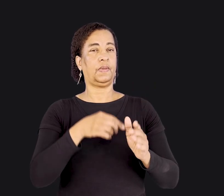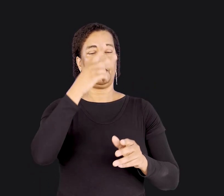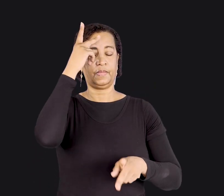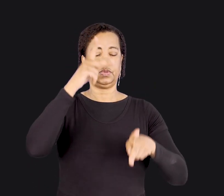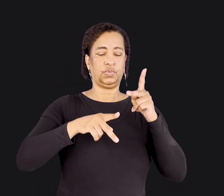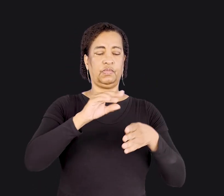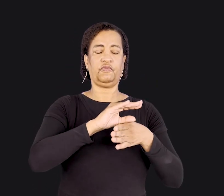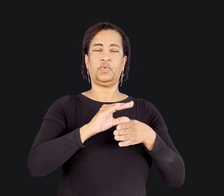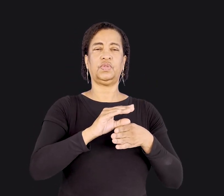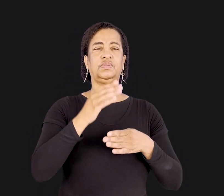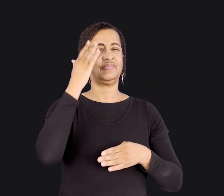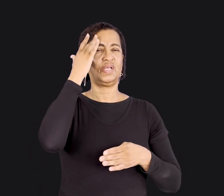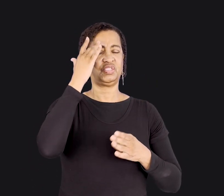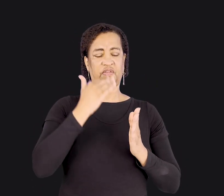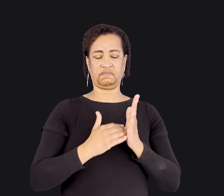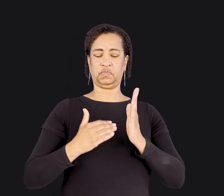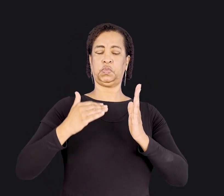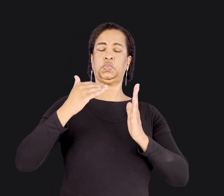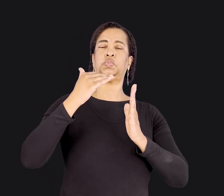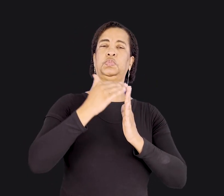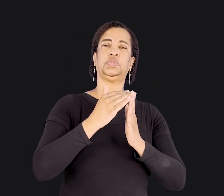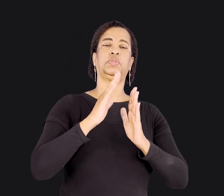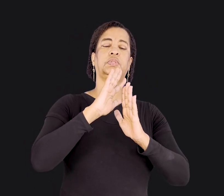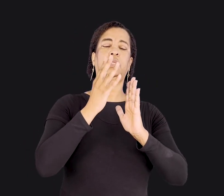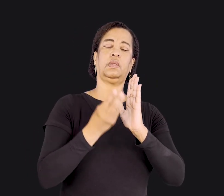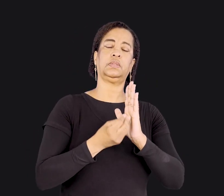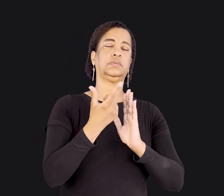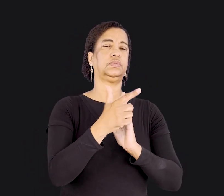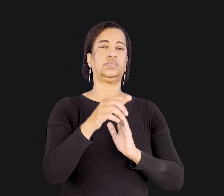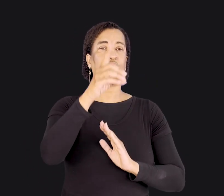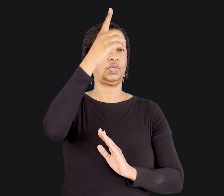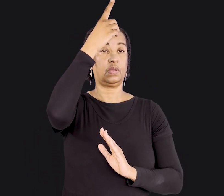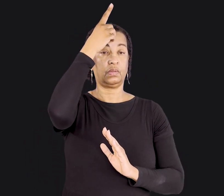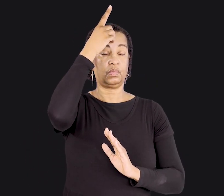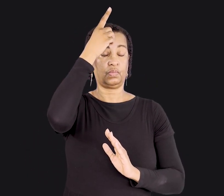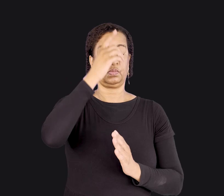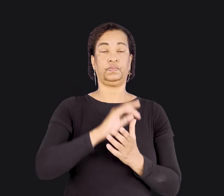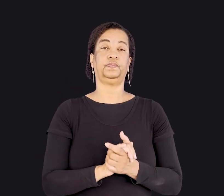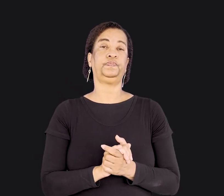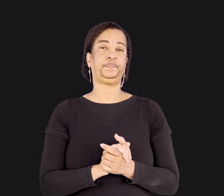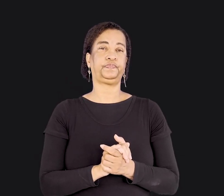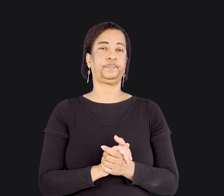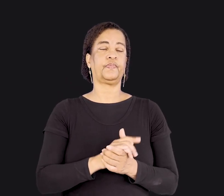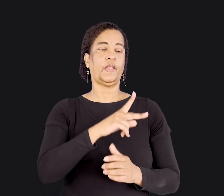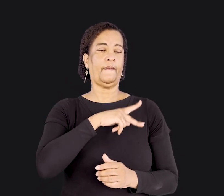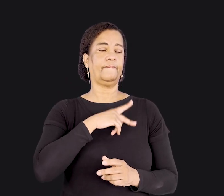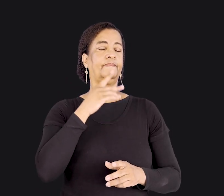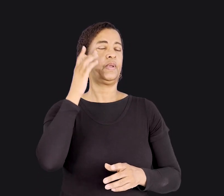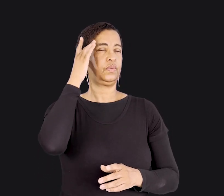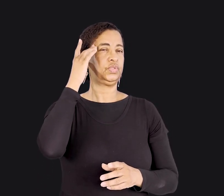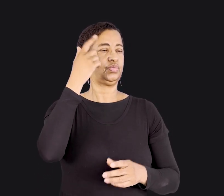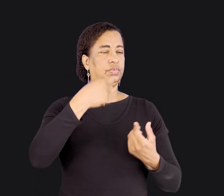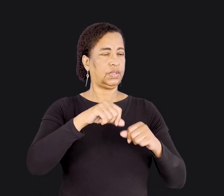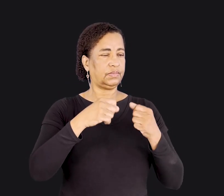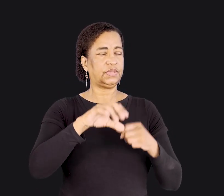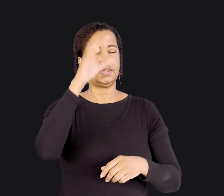superiores àquelas igrejas que não tinham tantos dons espirituais. Paulo achou que eles precisavam ouvir sobre o